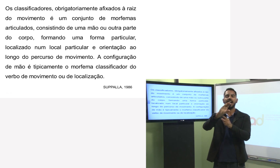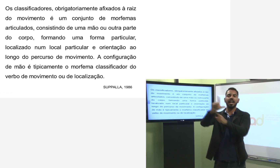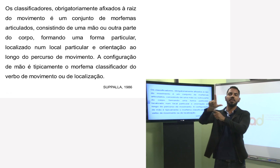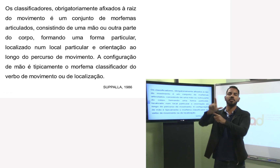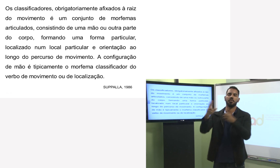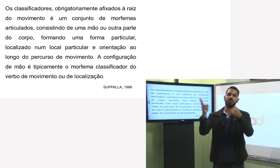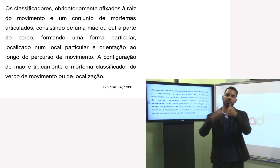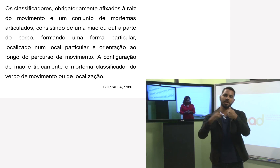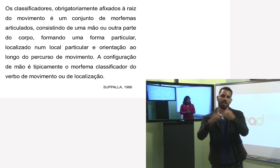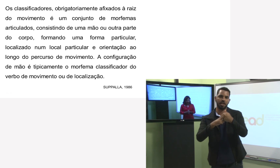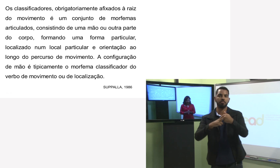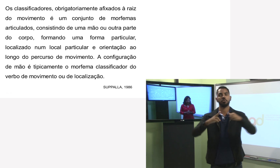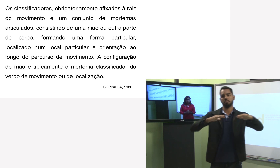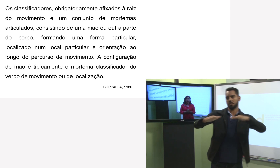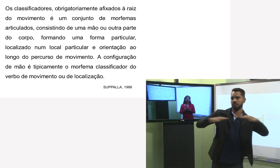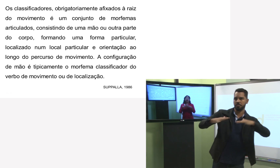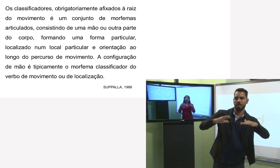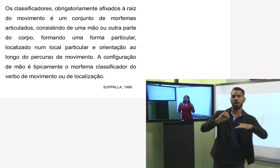de localização.